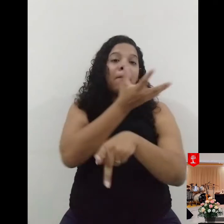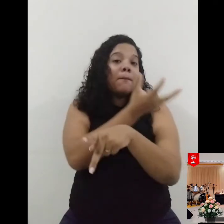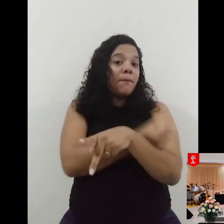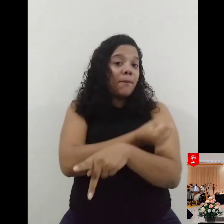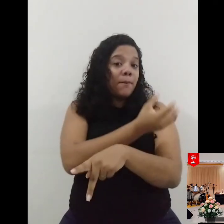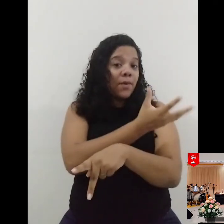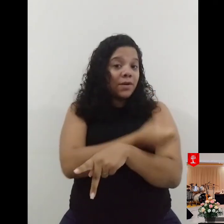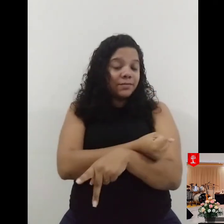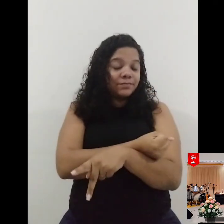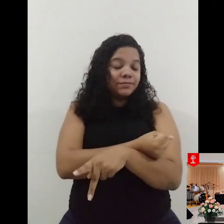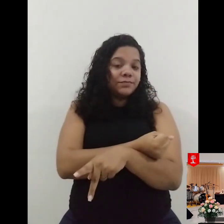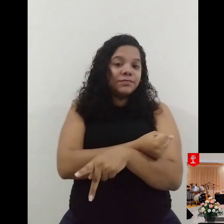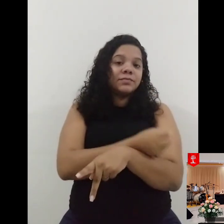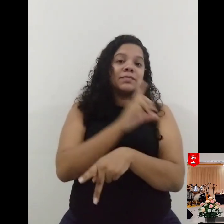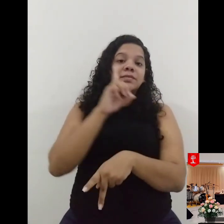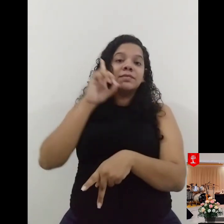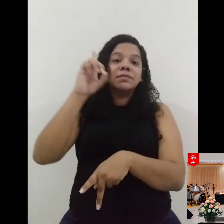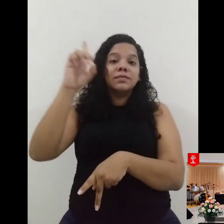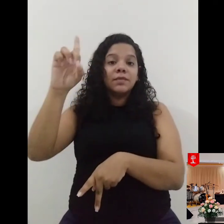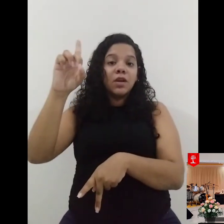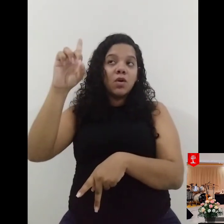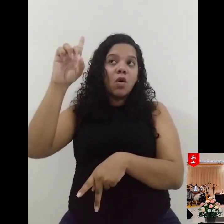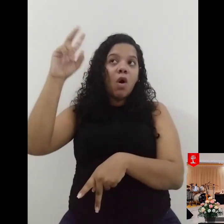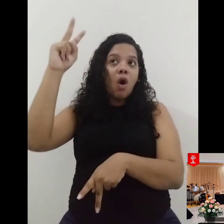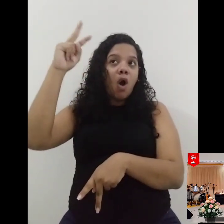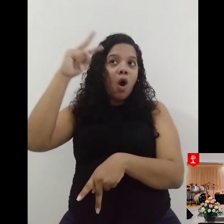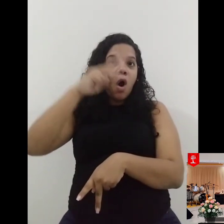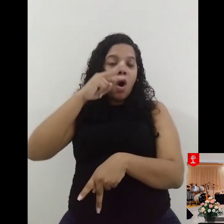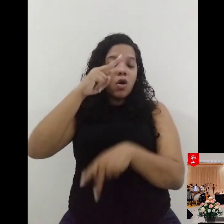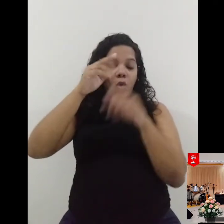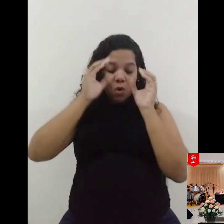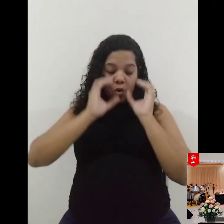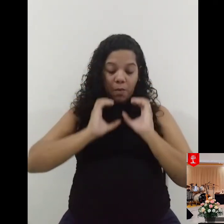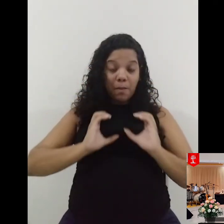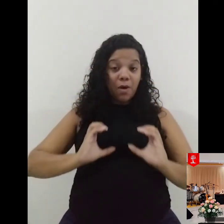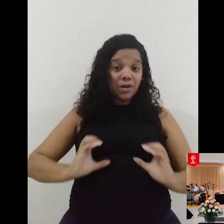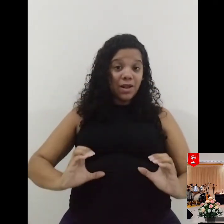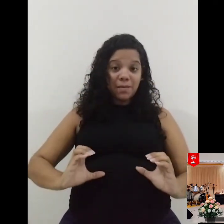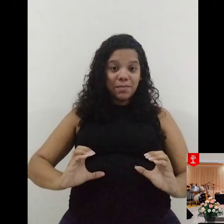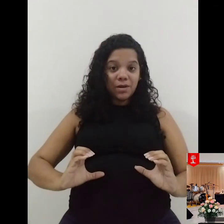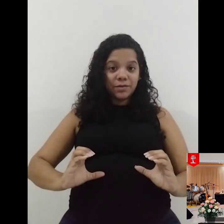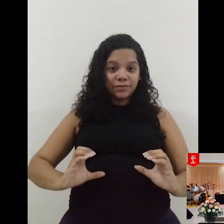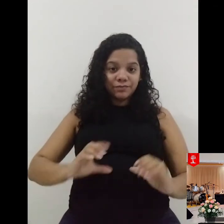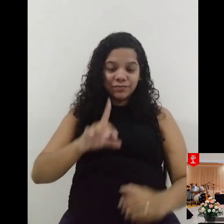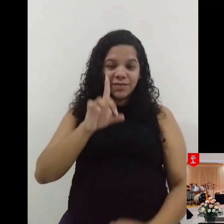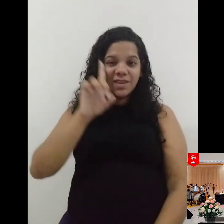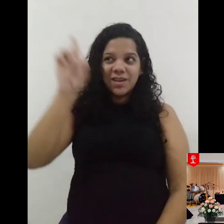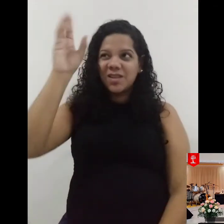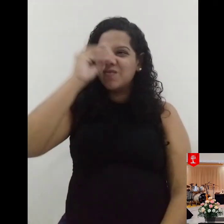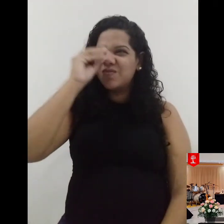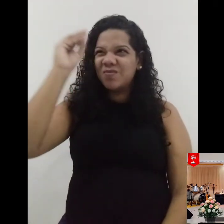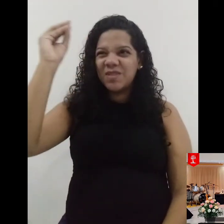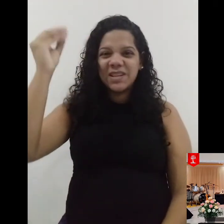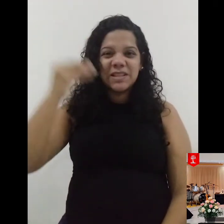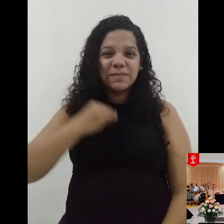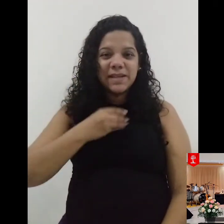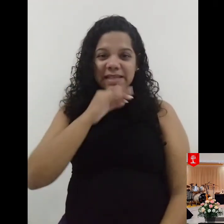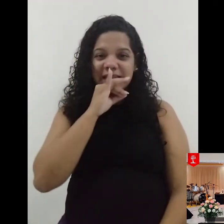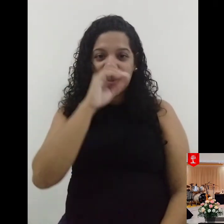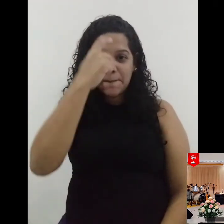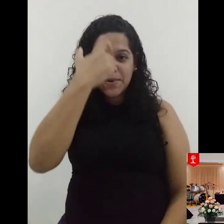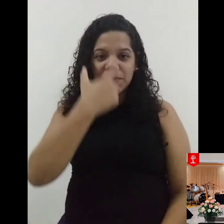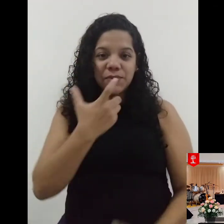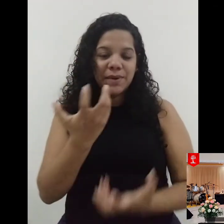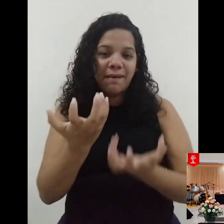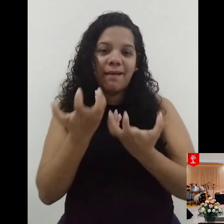Então, essa parábola, ela tem realmente muitas lições para nós. E eu sei que na dependência de